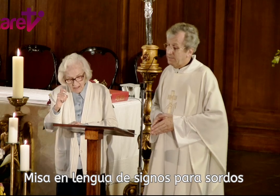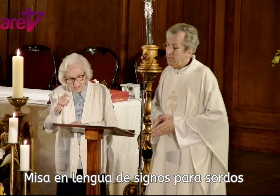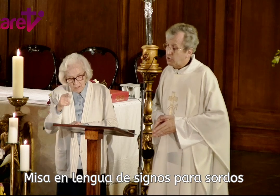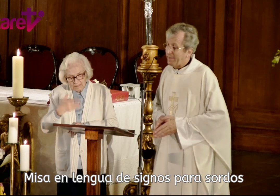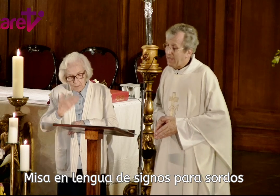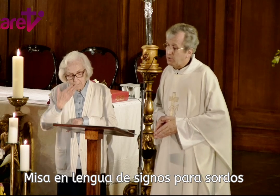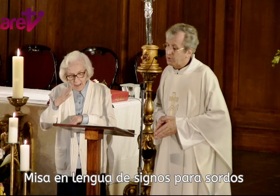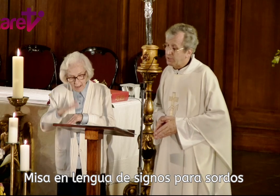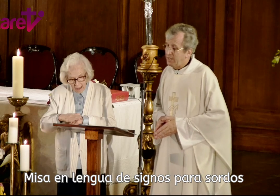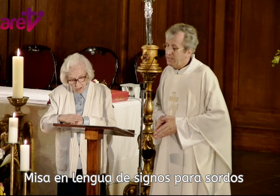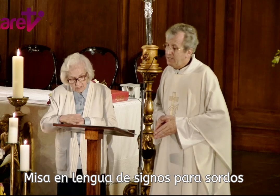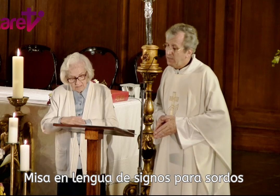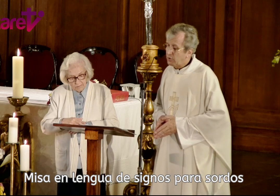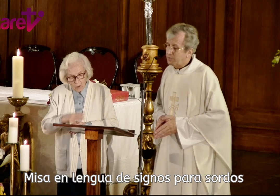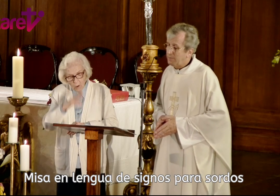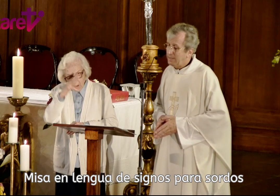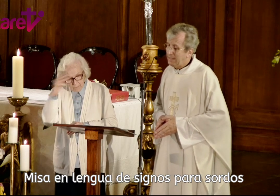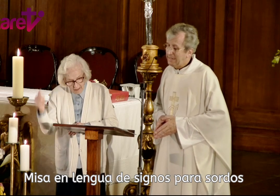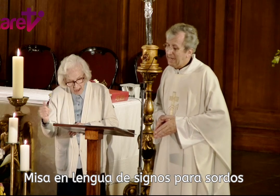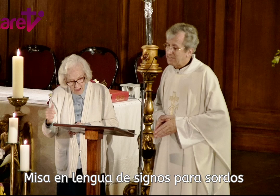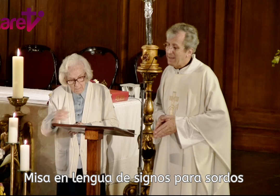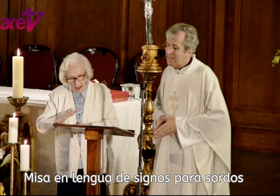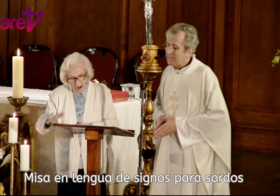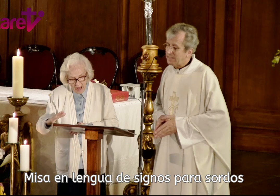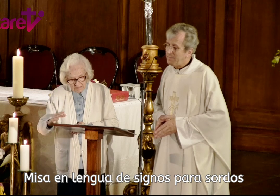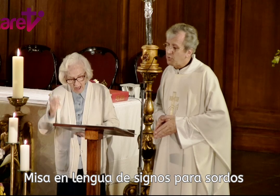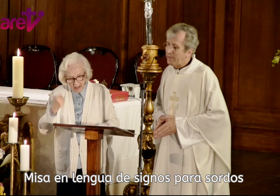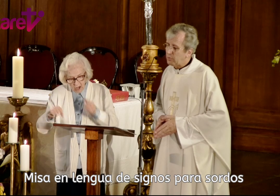los pecados ni de las maldades de mi juventud.